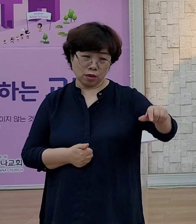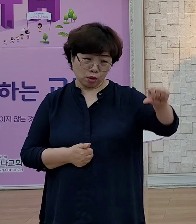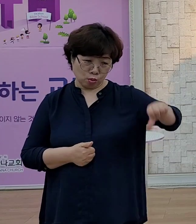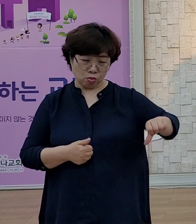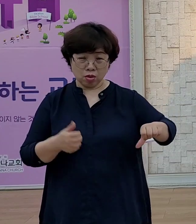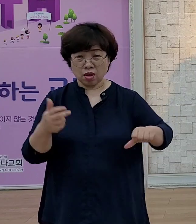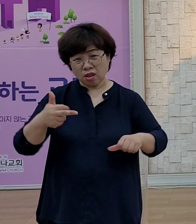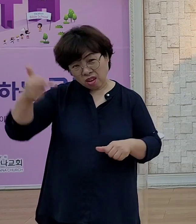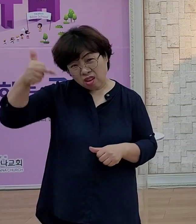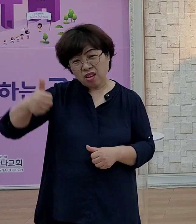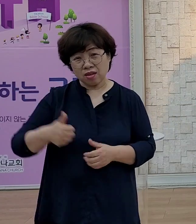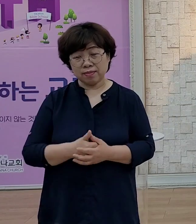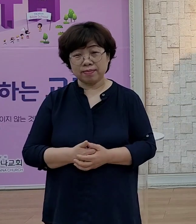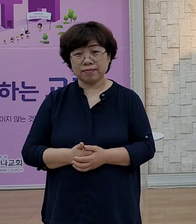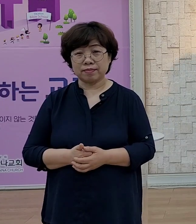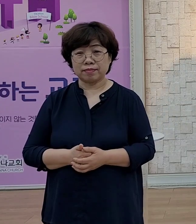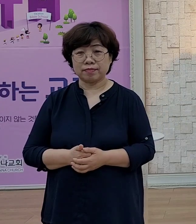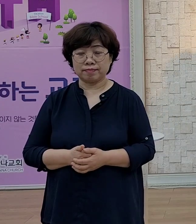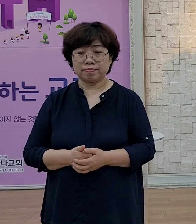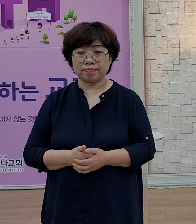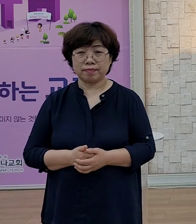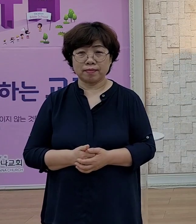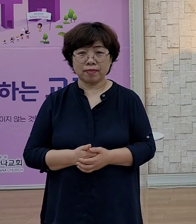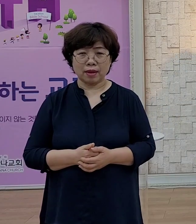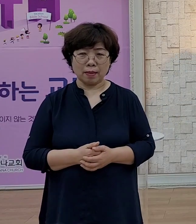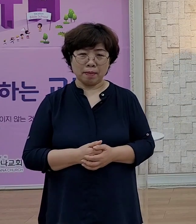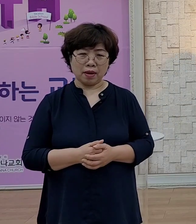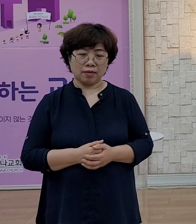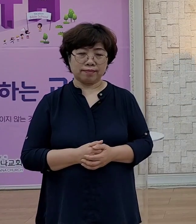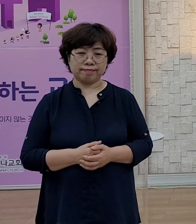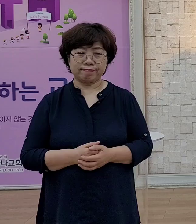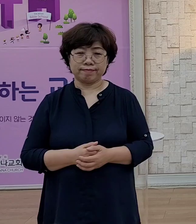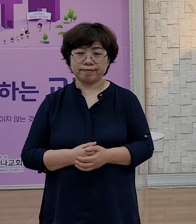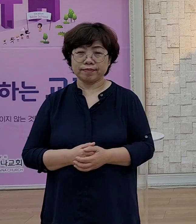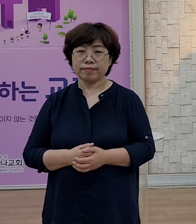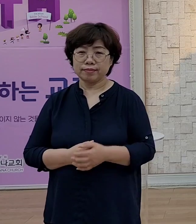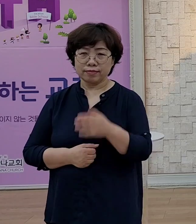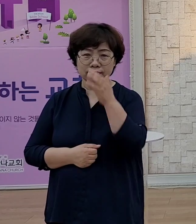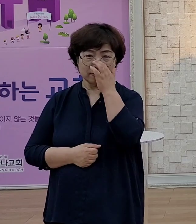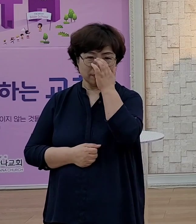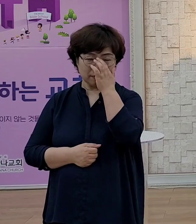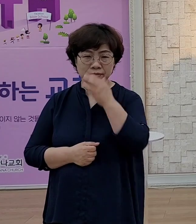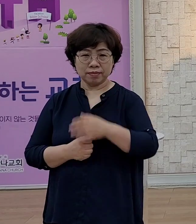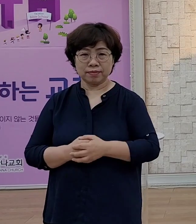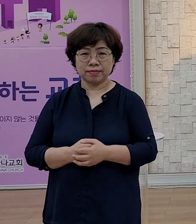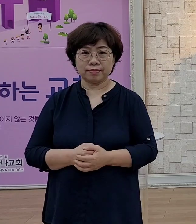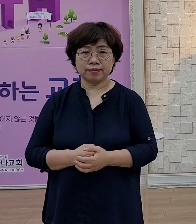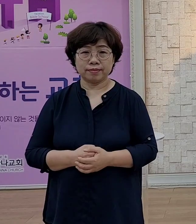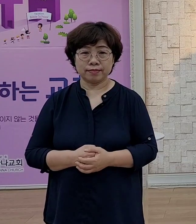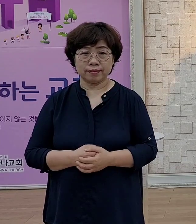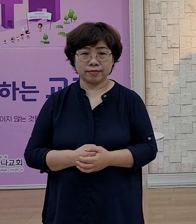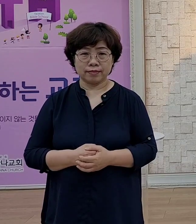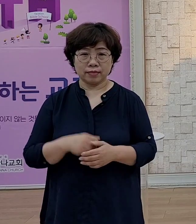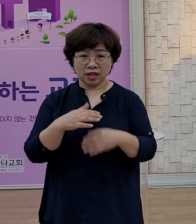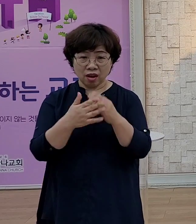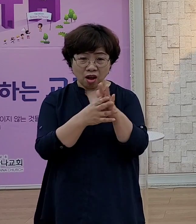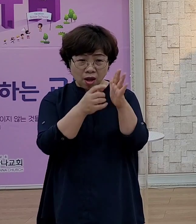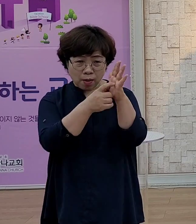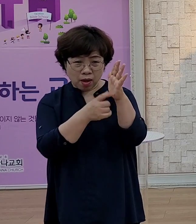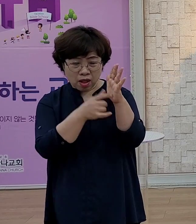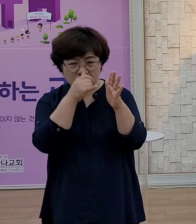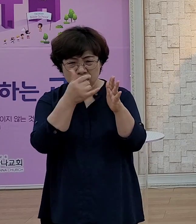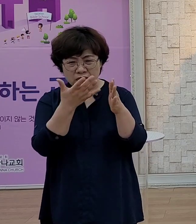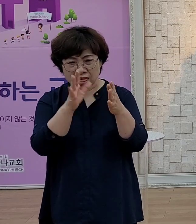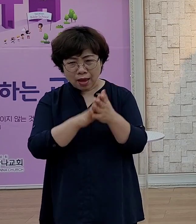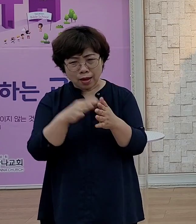후자예요, 후자. 제가 지금 막 어느 구절을 들어서 막 보세요 할 지금 시간이 안 돼서 뭐 제가 정답만